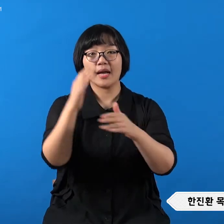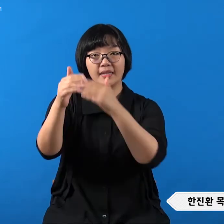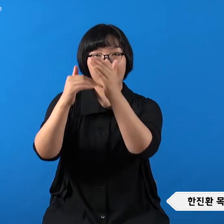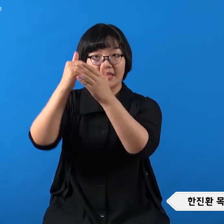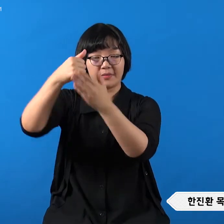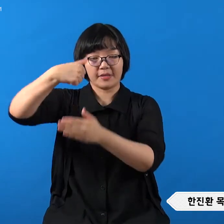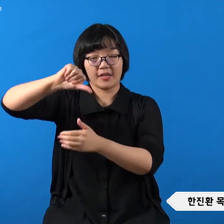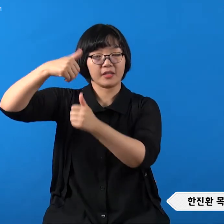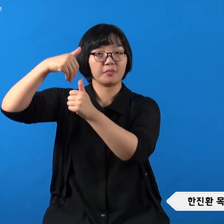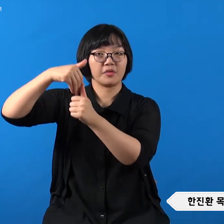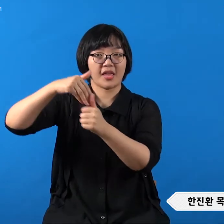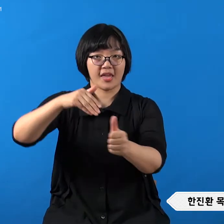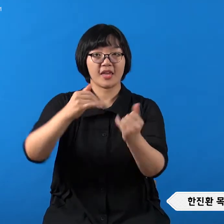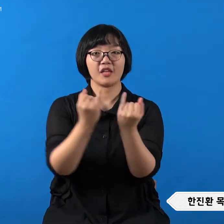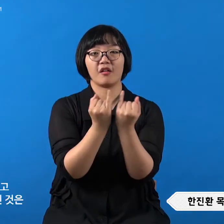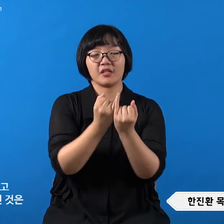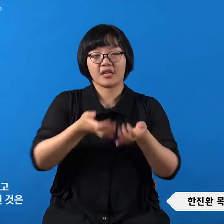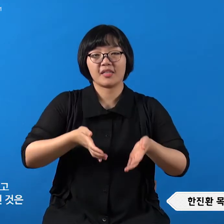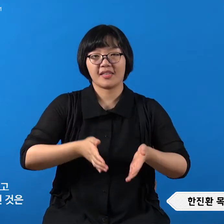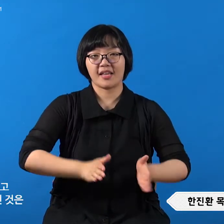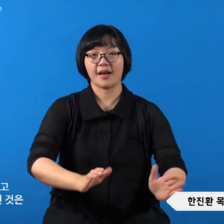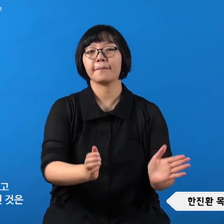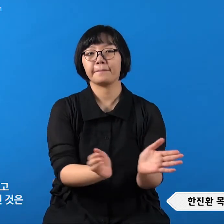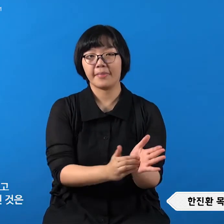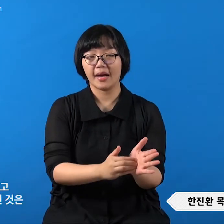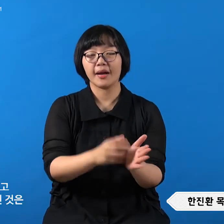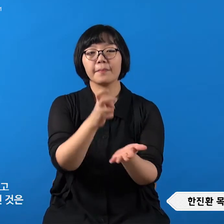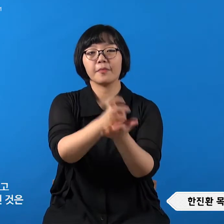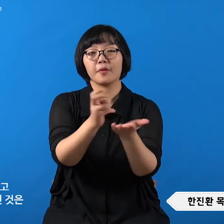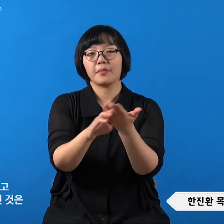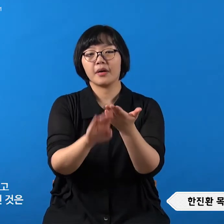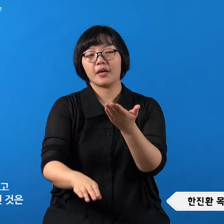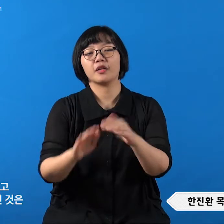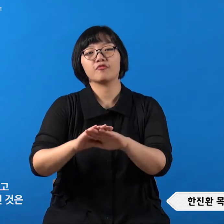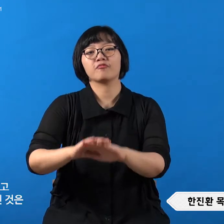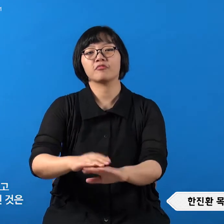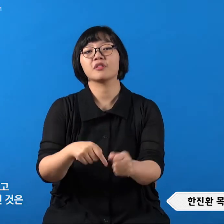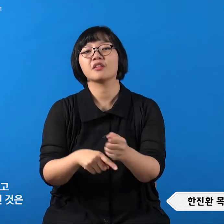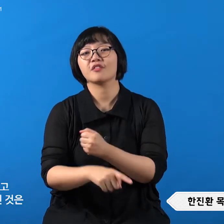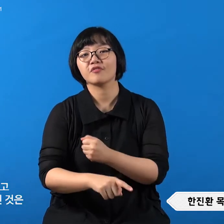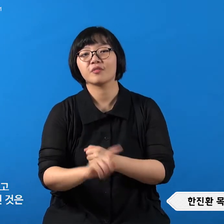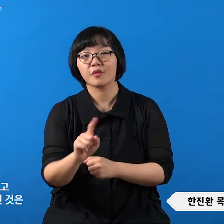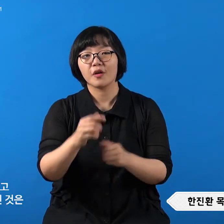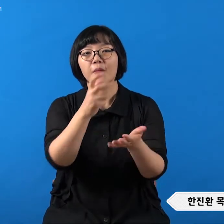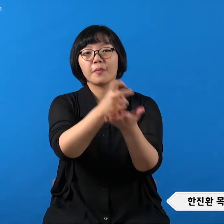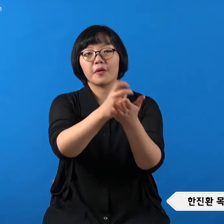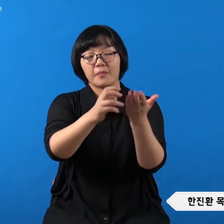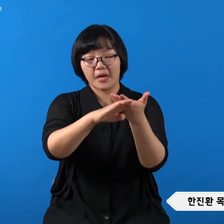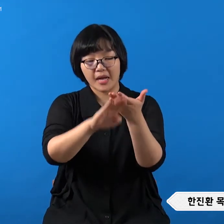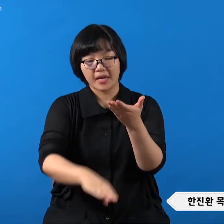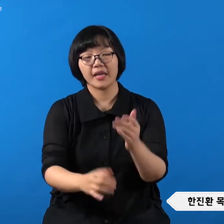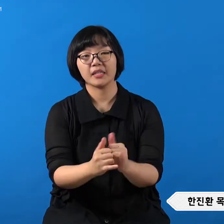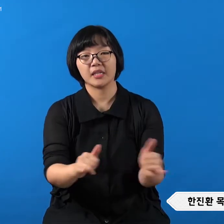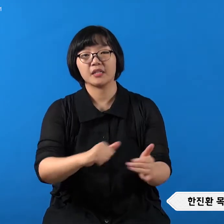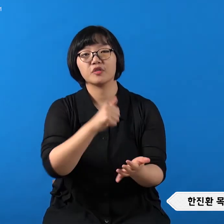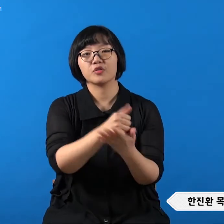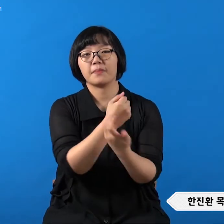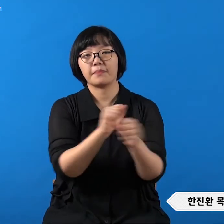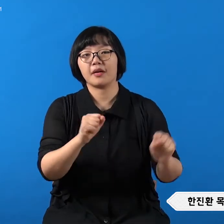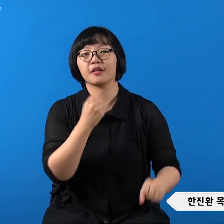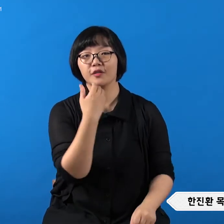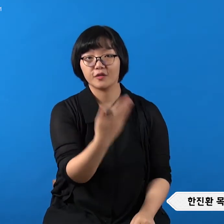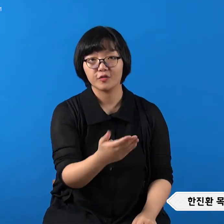아들을 보내사 여자에게서 나게 하시고 율법 아래에 나게 하신 것은 율법 아래에 있는 자들을 속량하시고 우리로